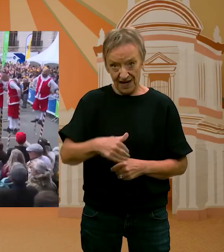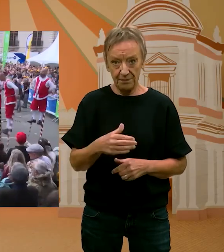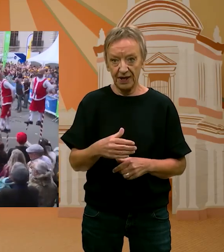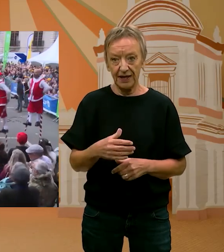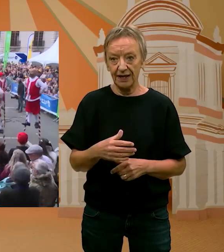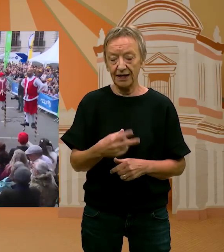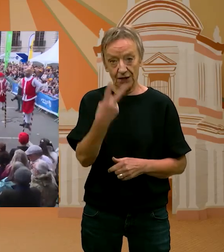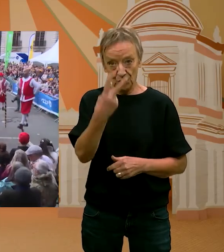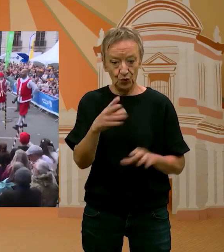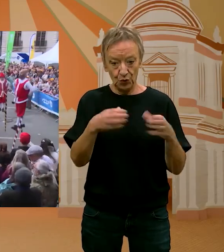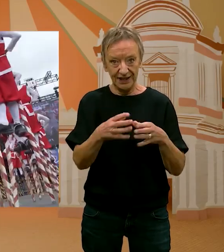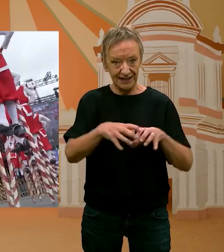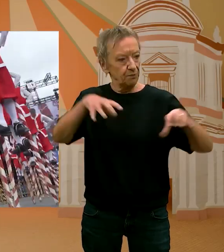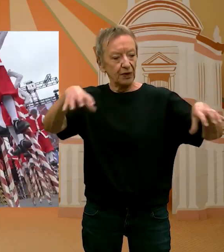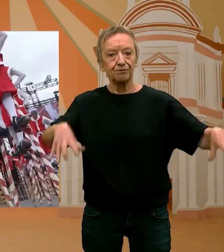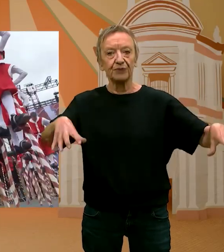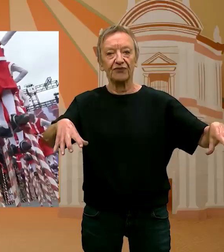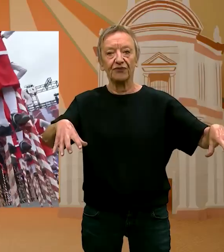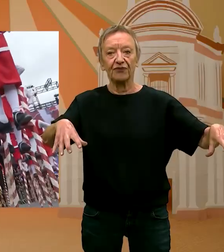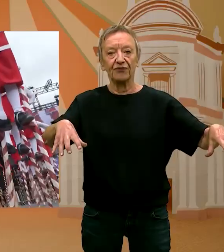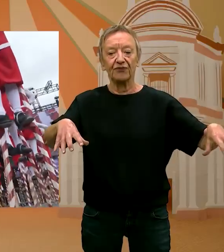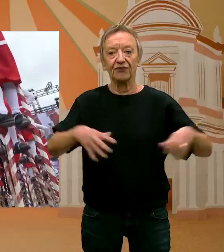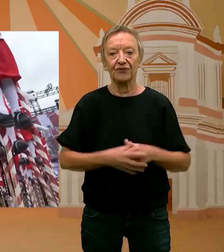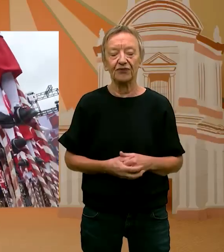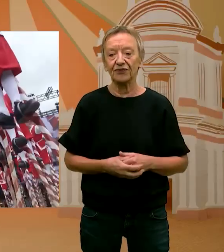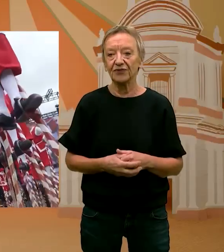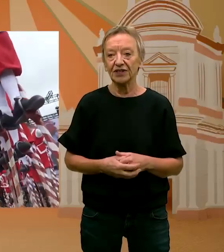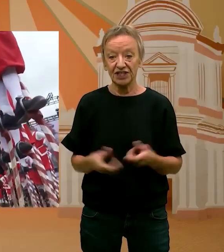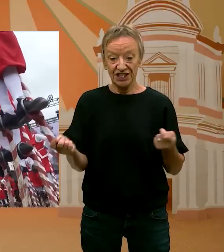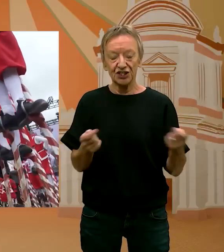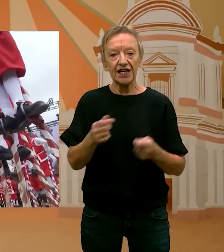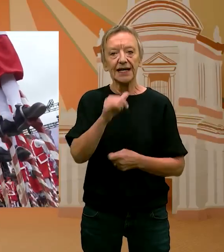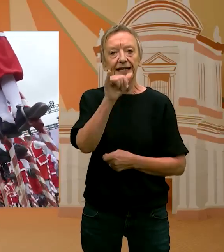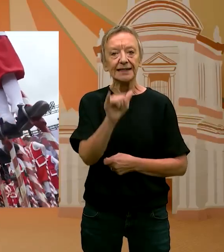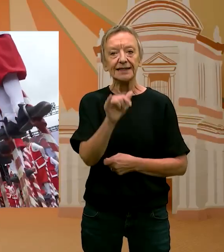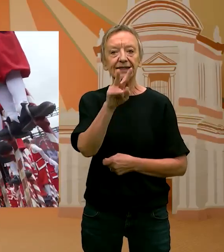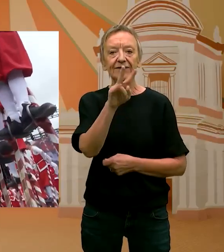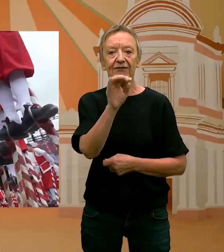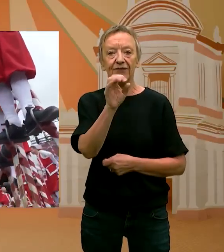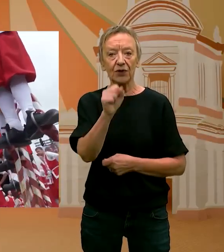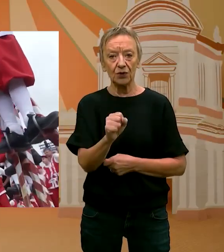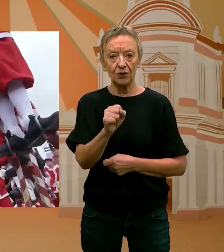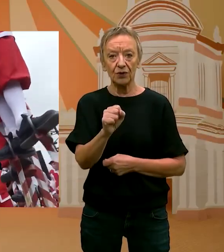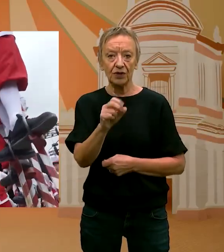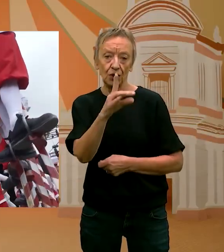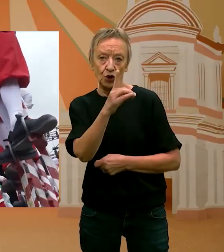de la place, sous les ordres de Yves De Vos, qui a déjà en main, vous pourrez le voir à l'écran dans quelques instants peut-être,